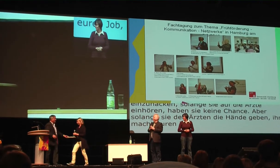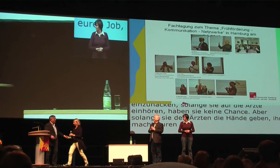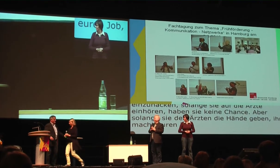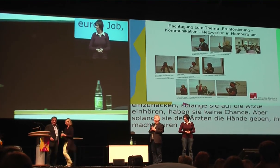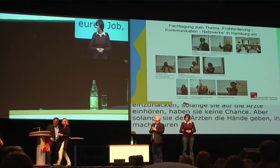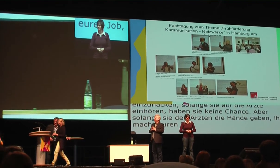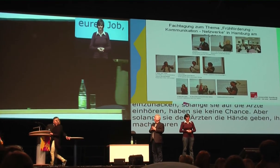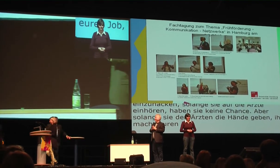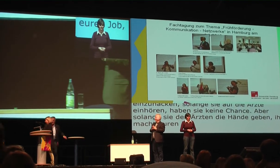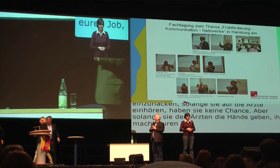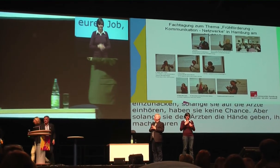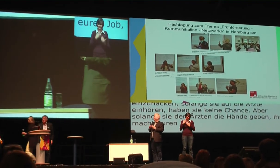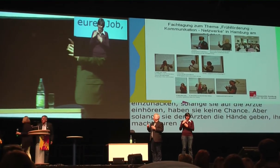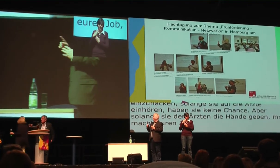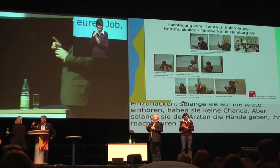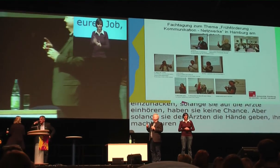Herzlichen Dank.